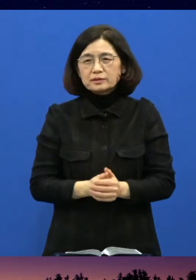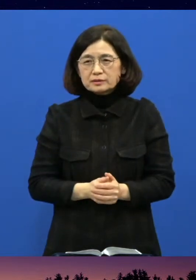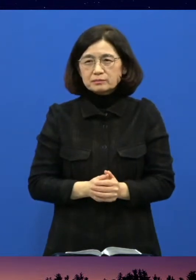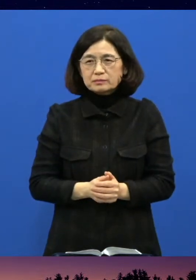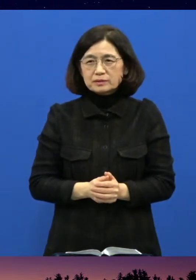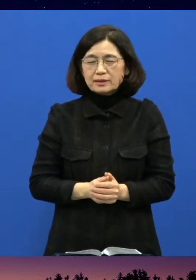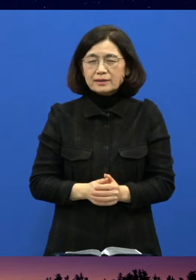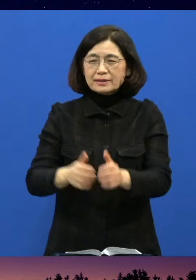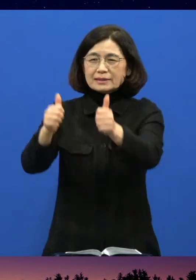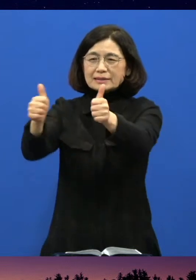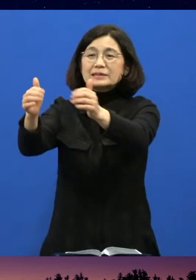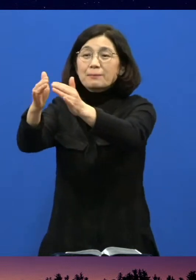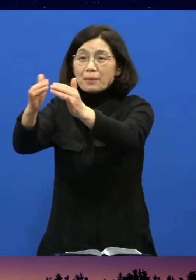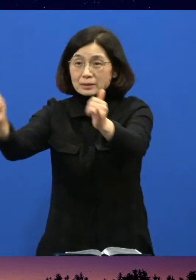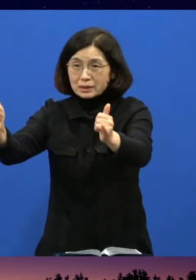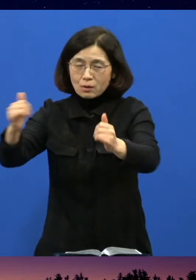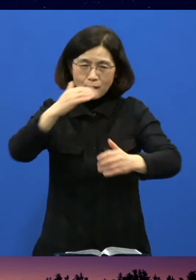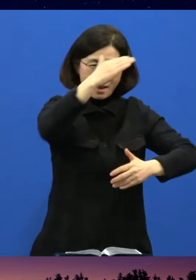비교할 수 없는